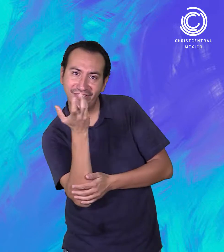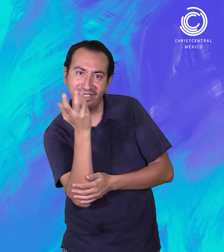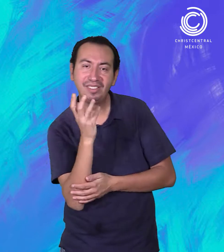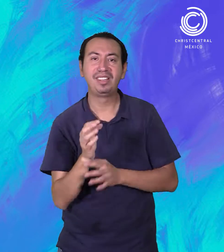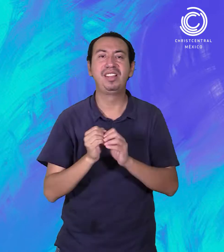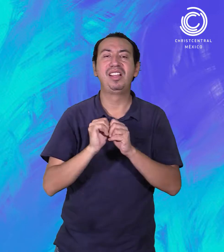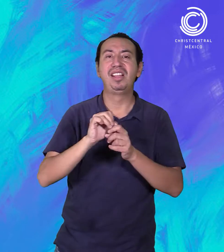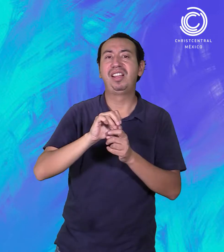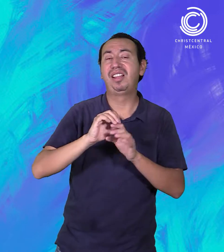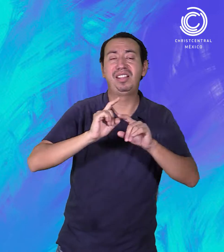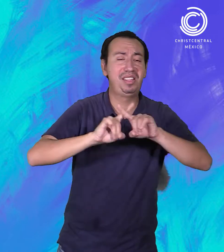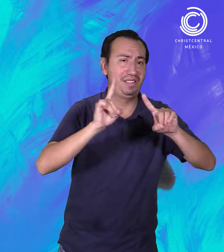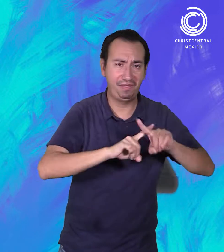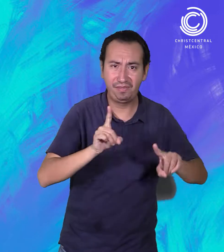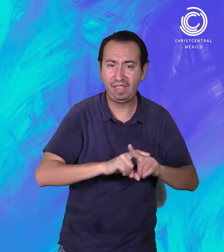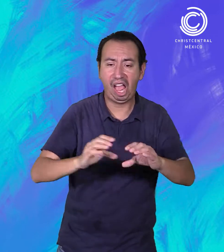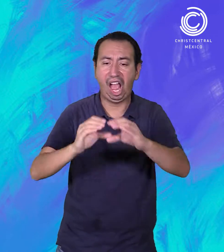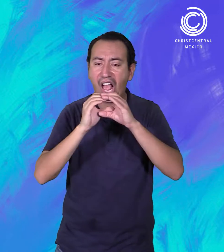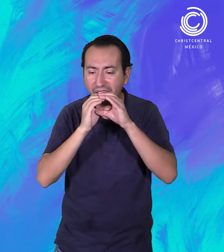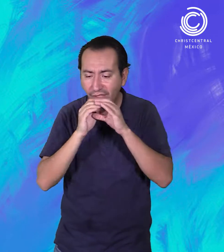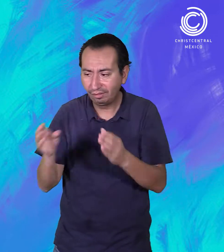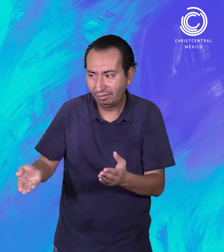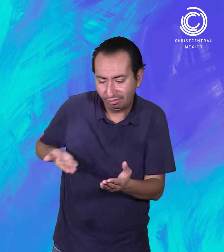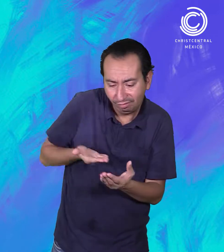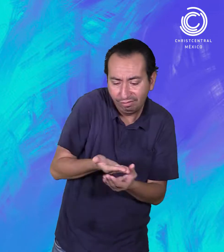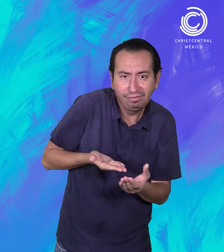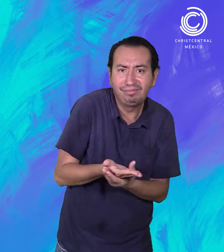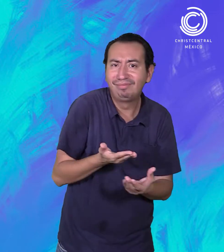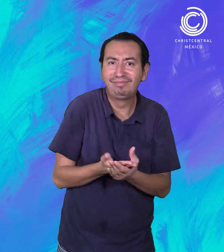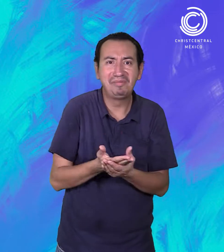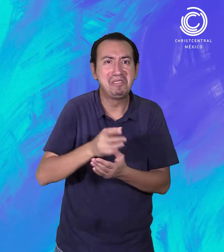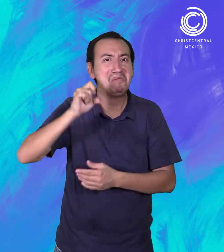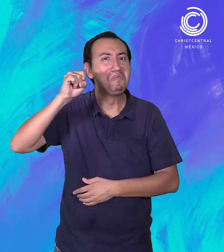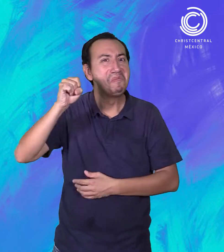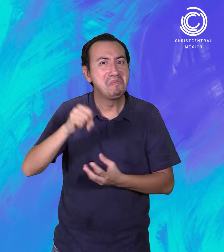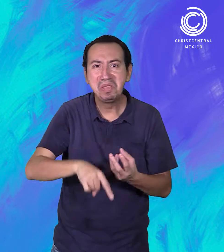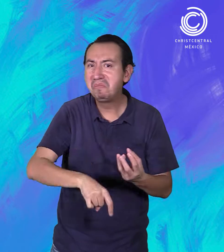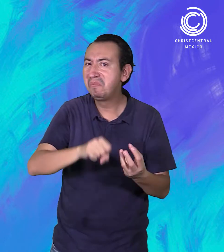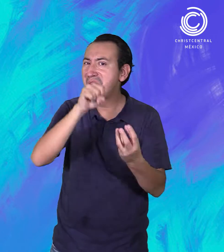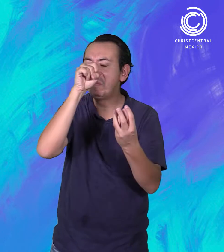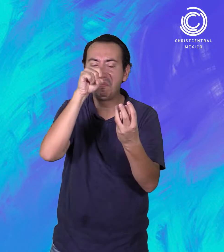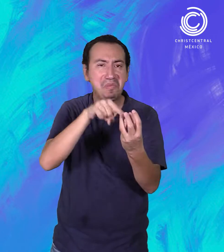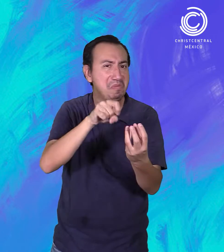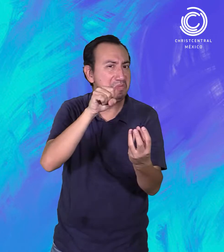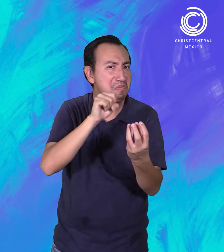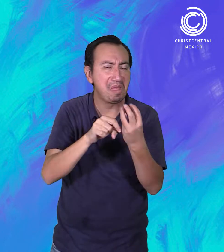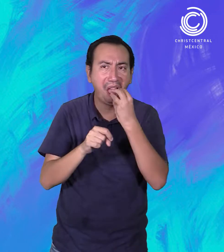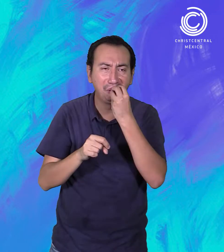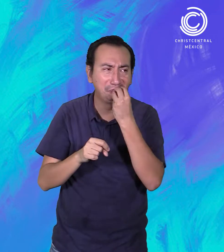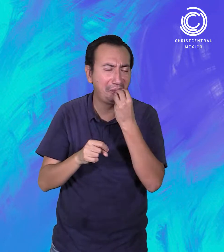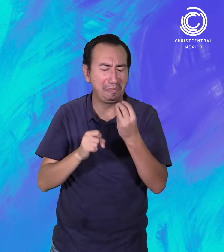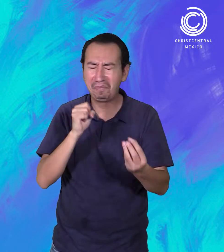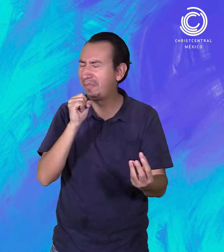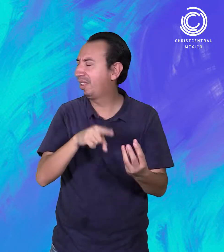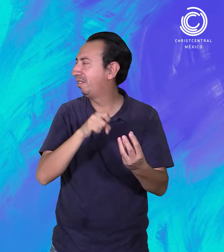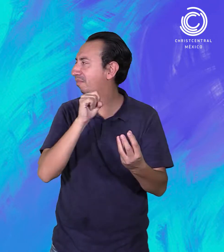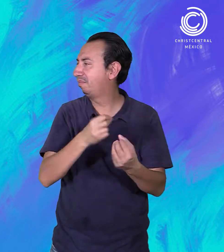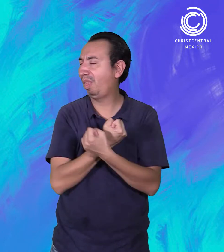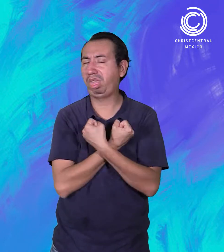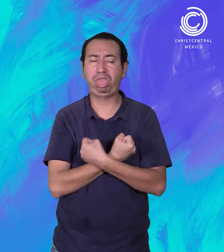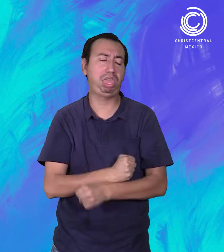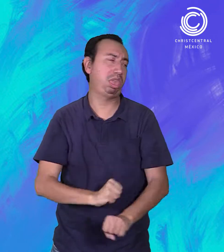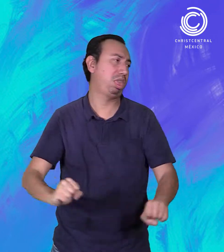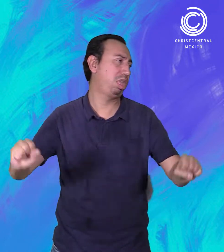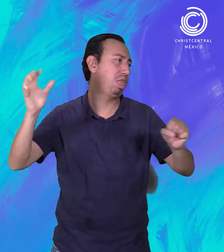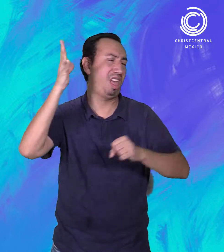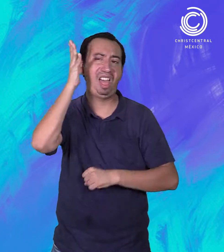se hacían agua, se hacían tortas, se hacían de lo que tú quieras, pero siempre del mismo sabor, maná. La Escritura aquí dice que el pueblo